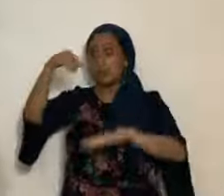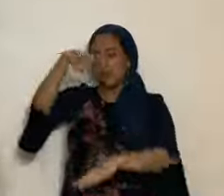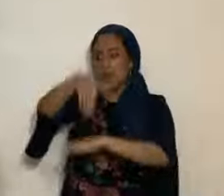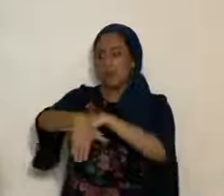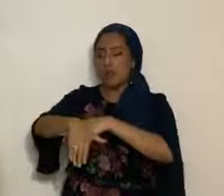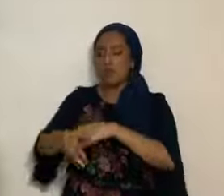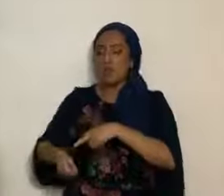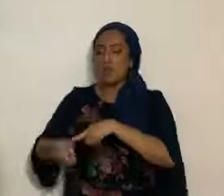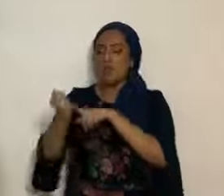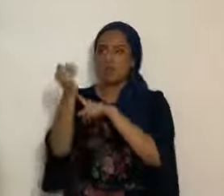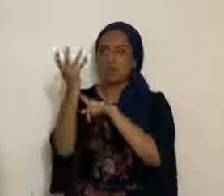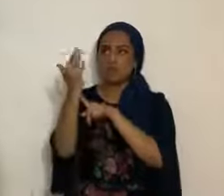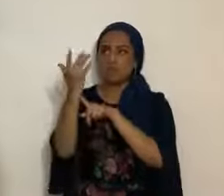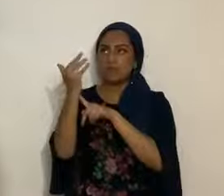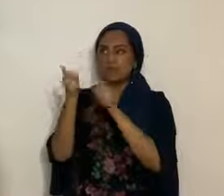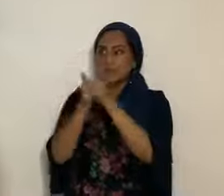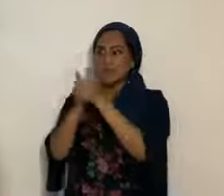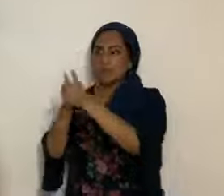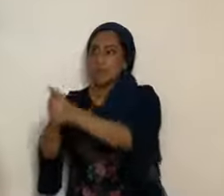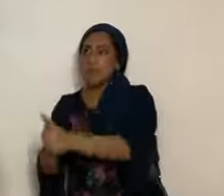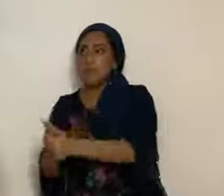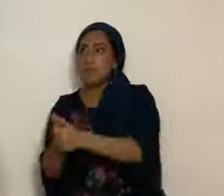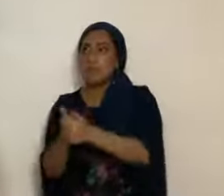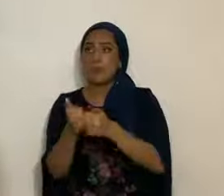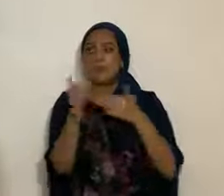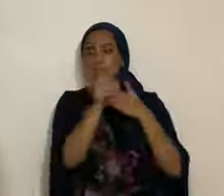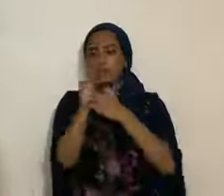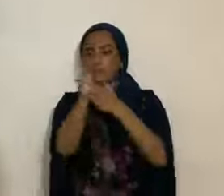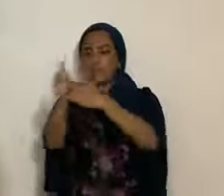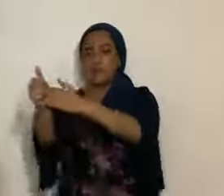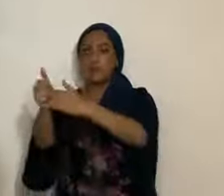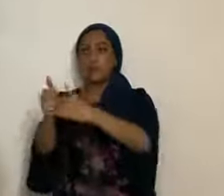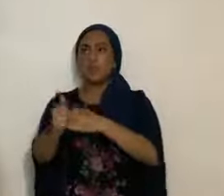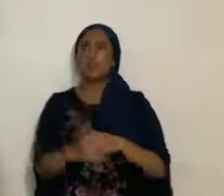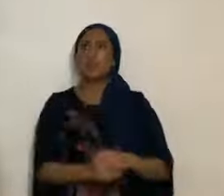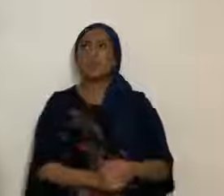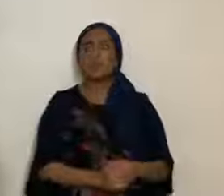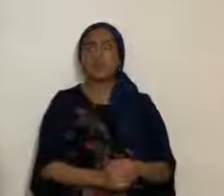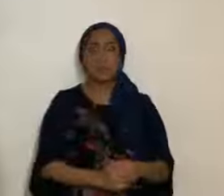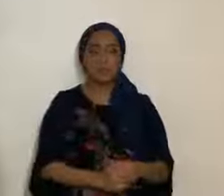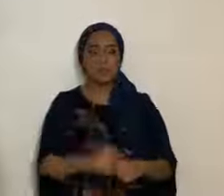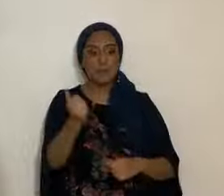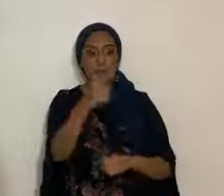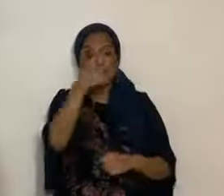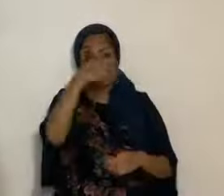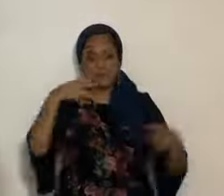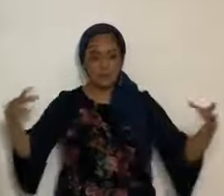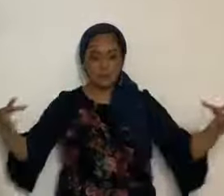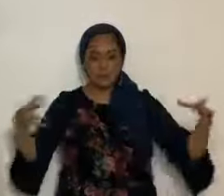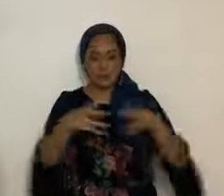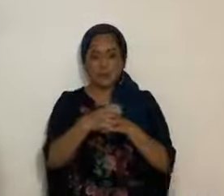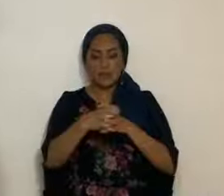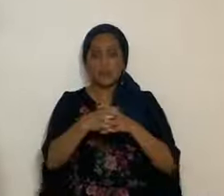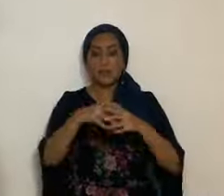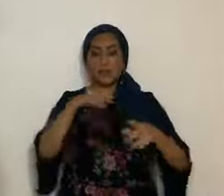noche en una columna de fuego. Y que has hecho morir a este pueblo como a un solo hombre, y las gentes que hubieran